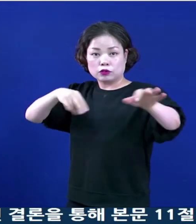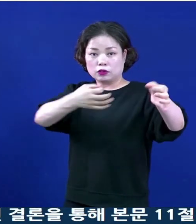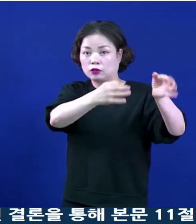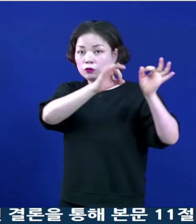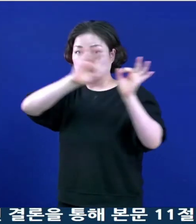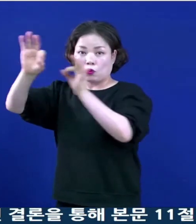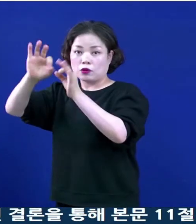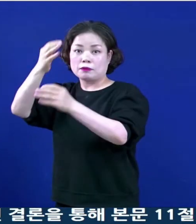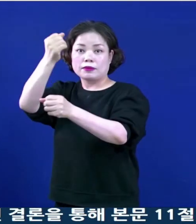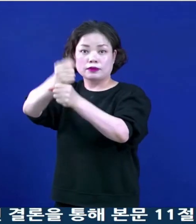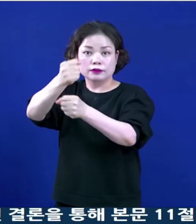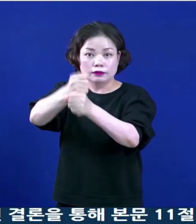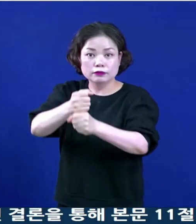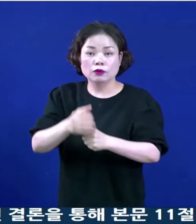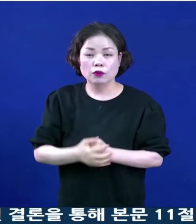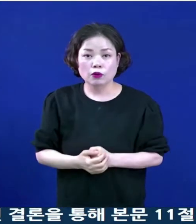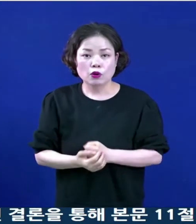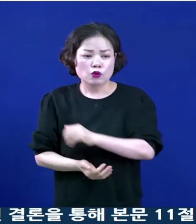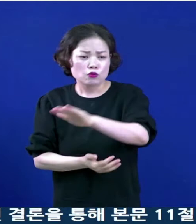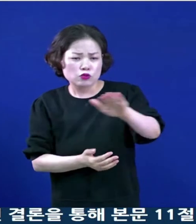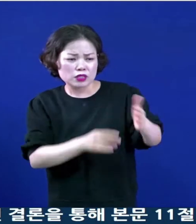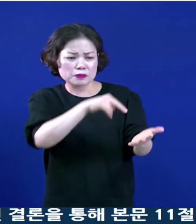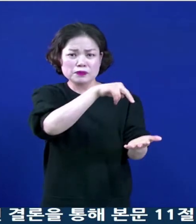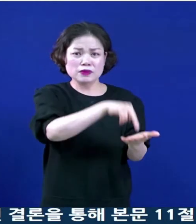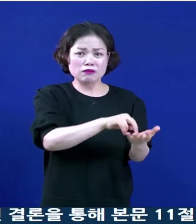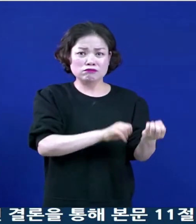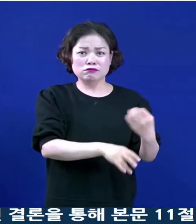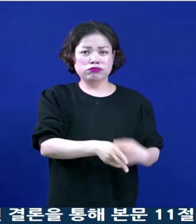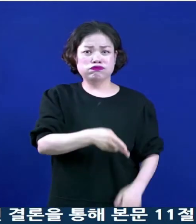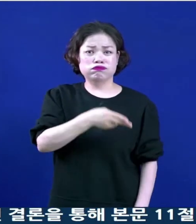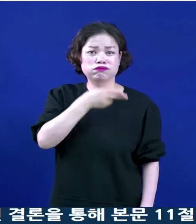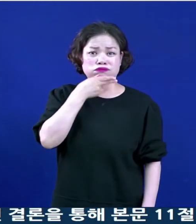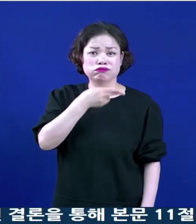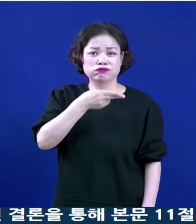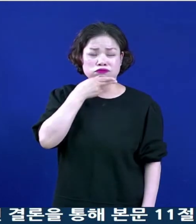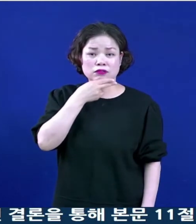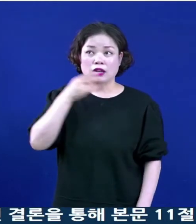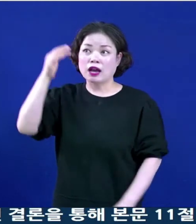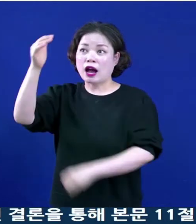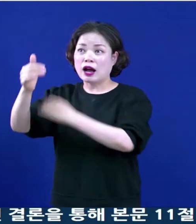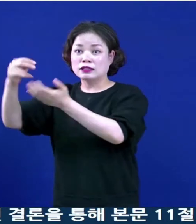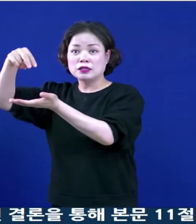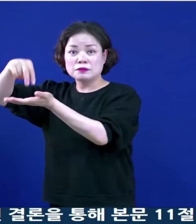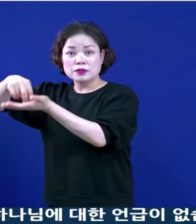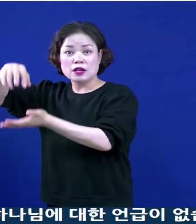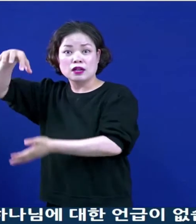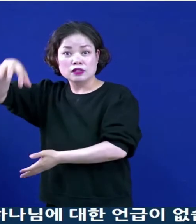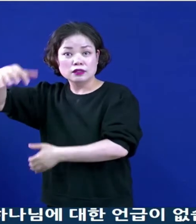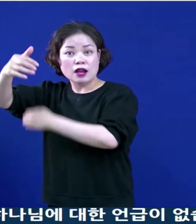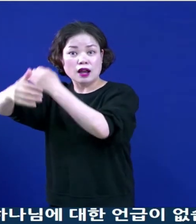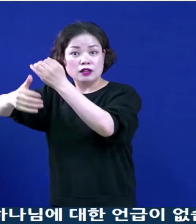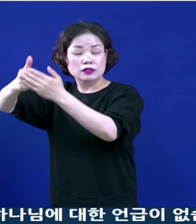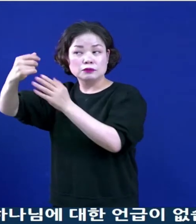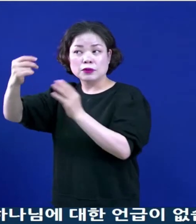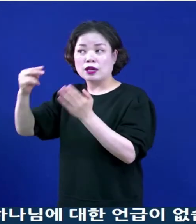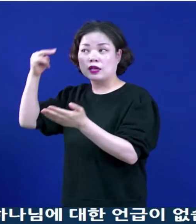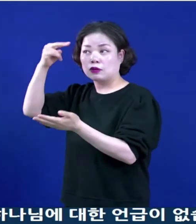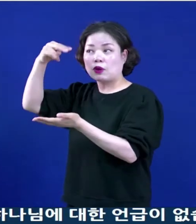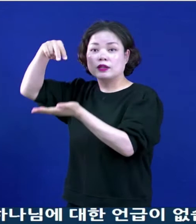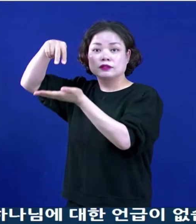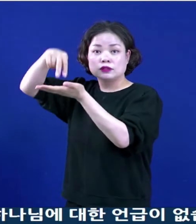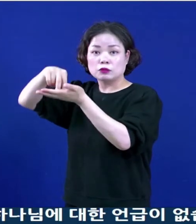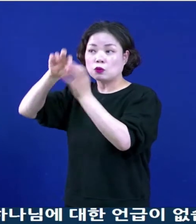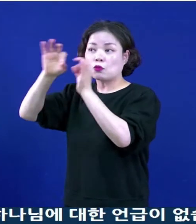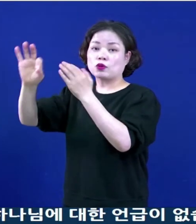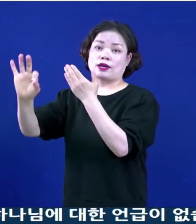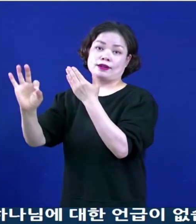만들어주는 거죠. 우리 입장에서는 답이 안 나오는 문제들도 하나님 편에서, 하나님 관점으로 보기